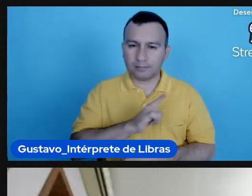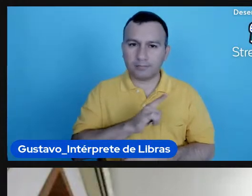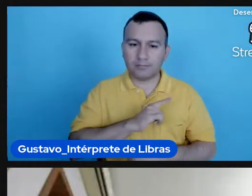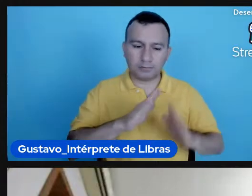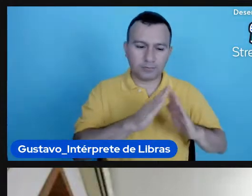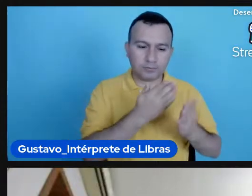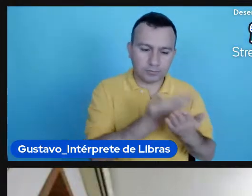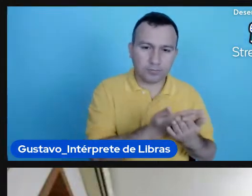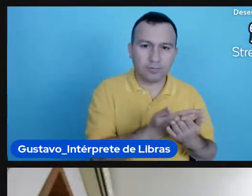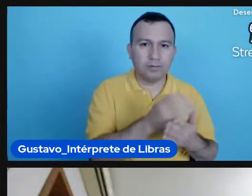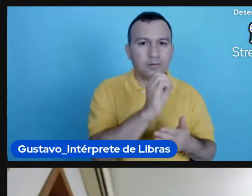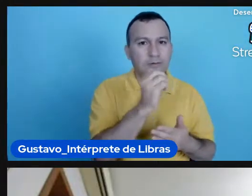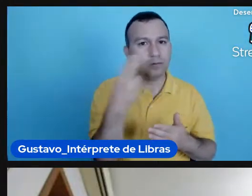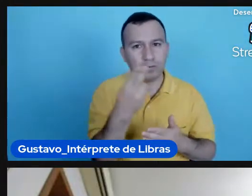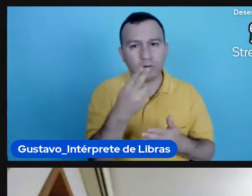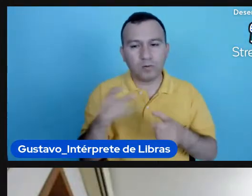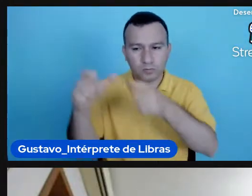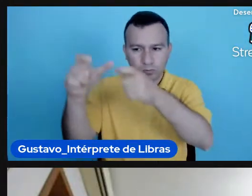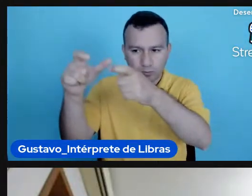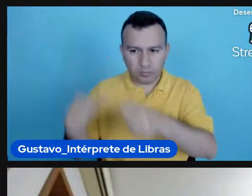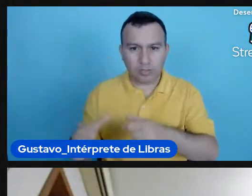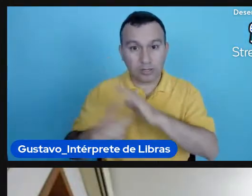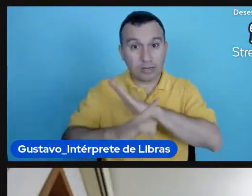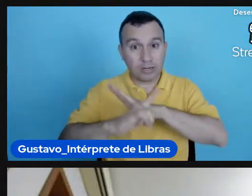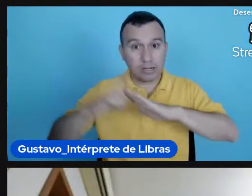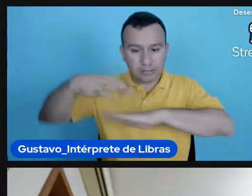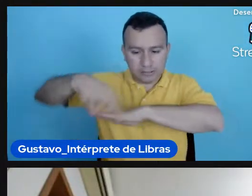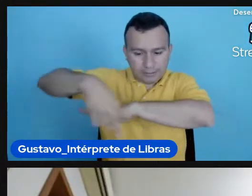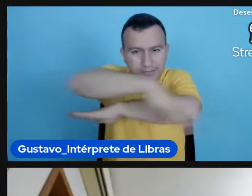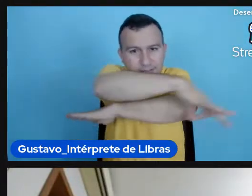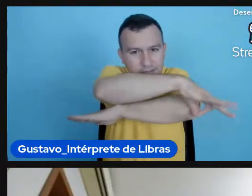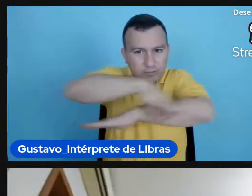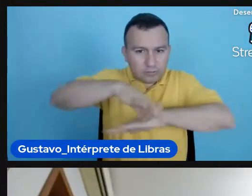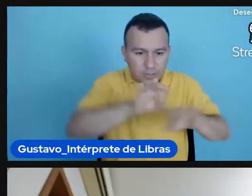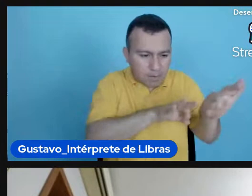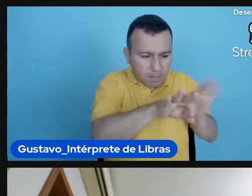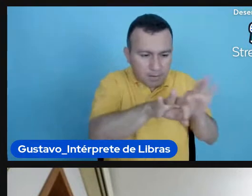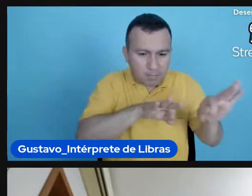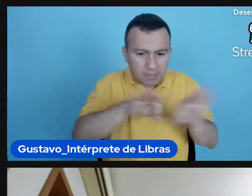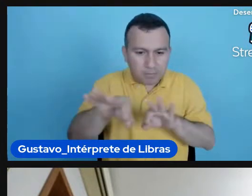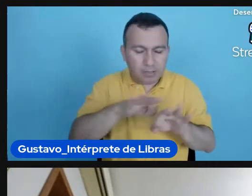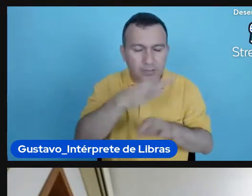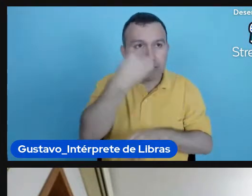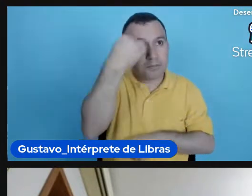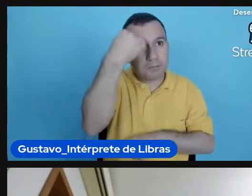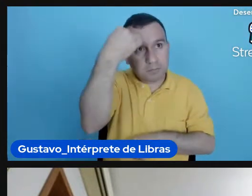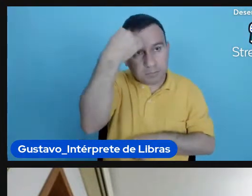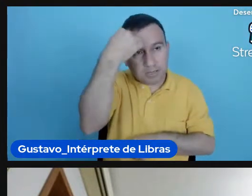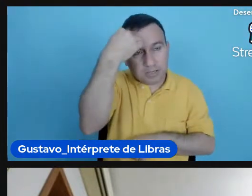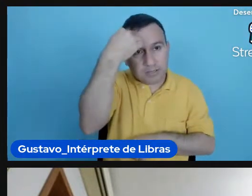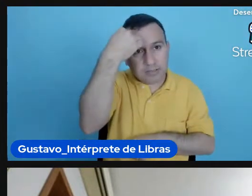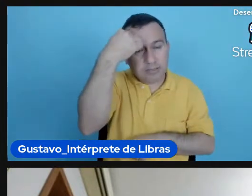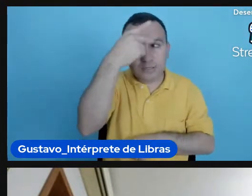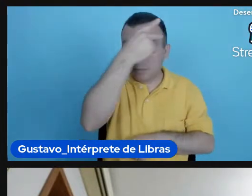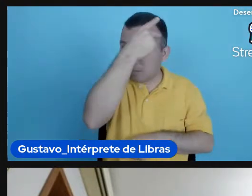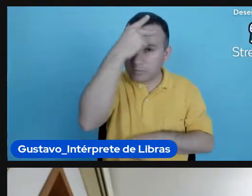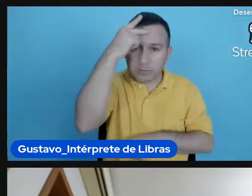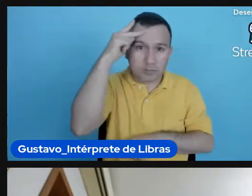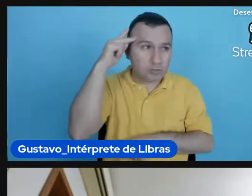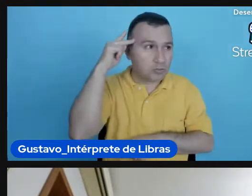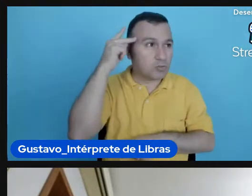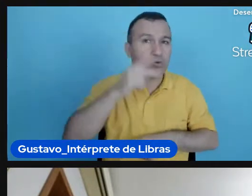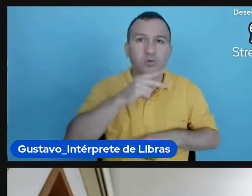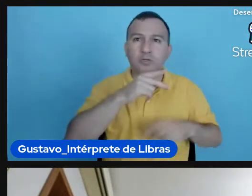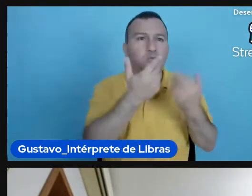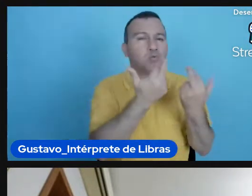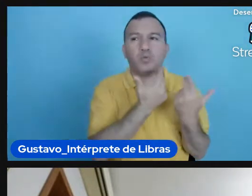na verdade, ele é um desenho para algumas pessoas e não para todas as pessoas, né? E é assim que se constitui a nossa cidade, a nossa